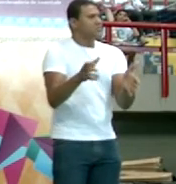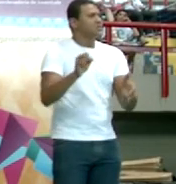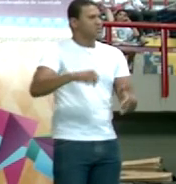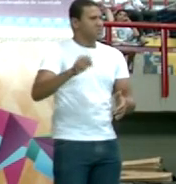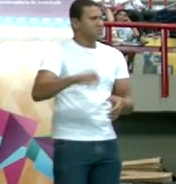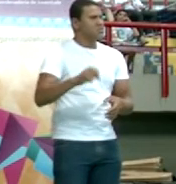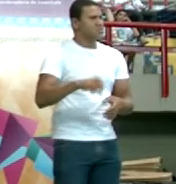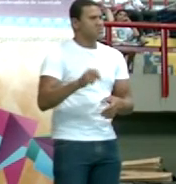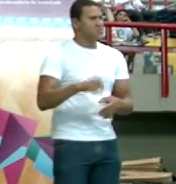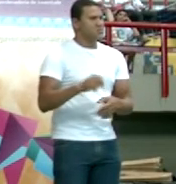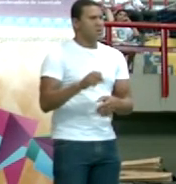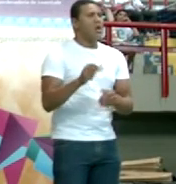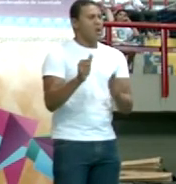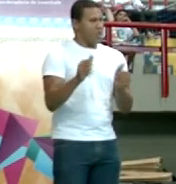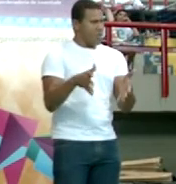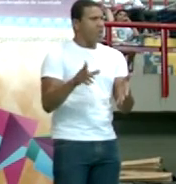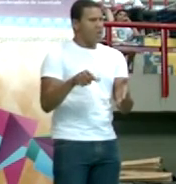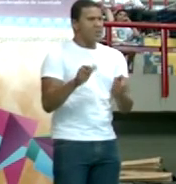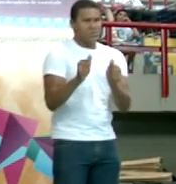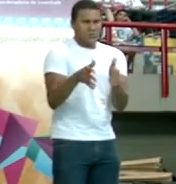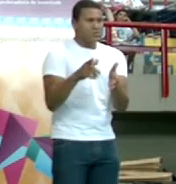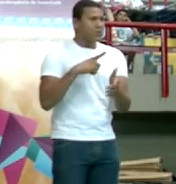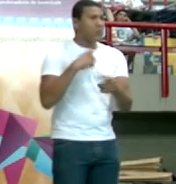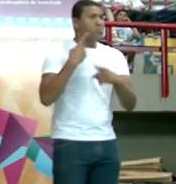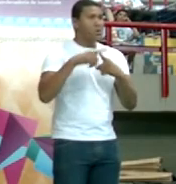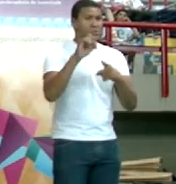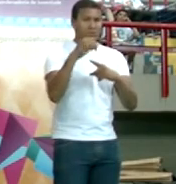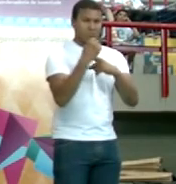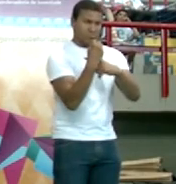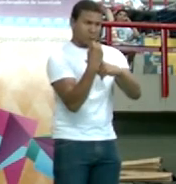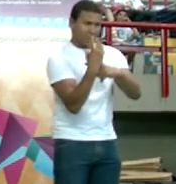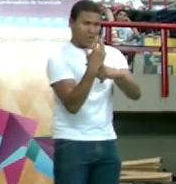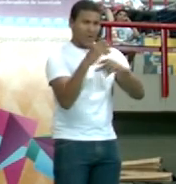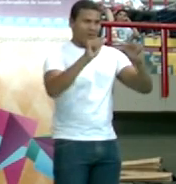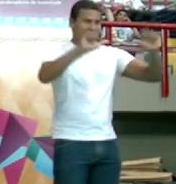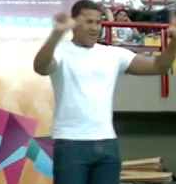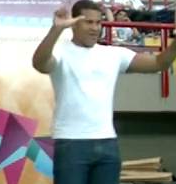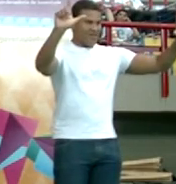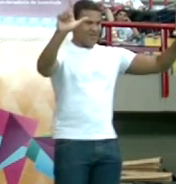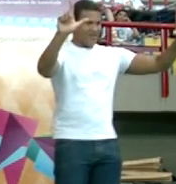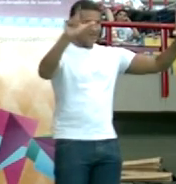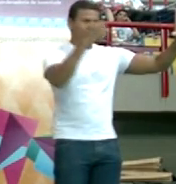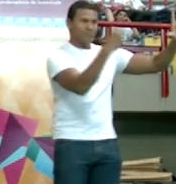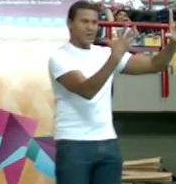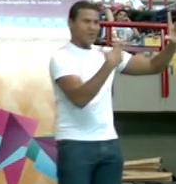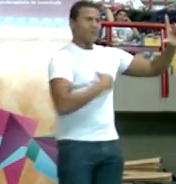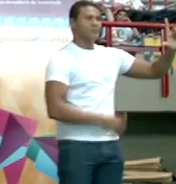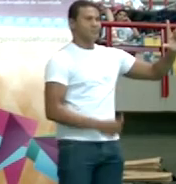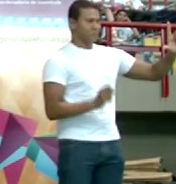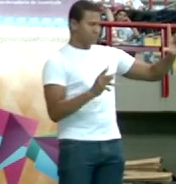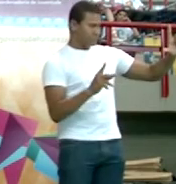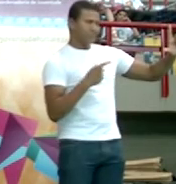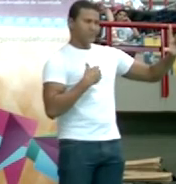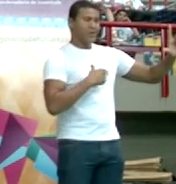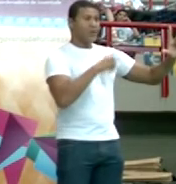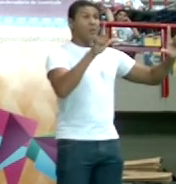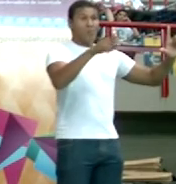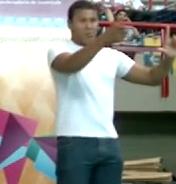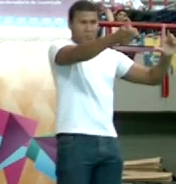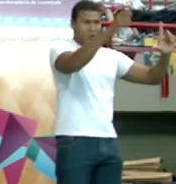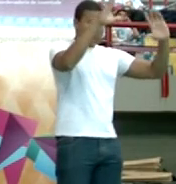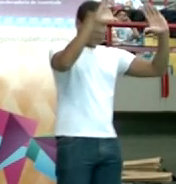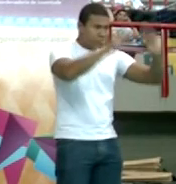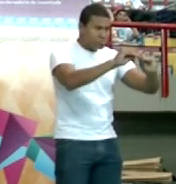Porque quando a televisão está ligada, eu estou usando a potência da televisão. Quando o pluguezinho está ligado, eu estou usando só a potência